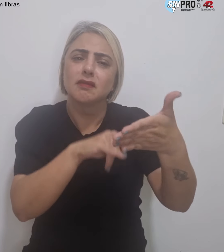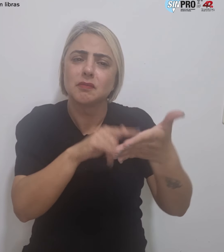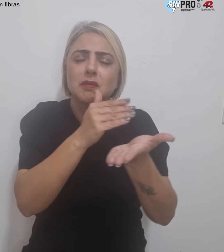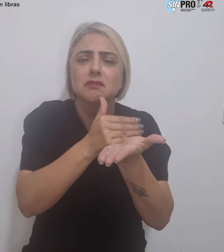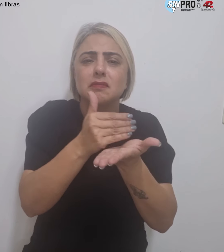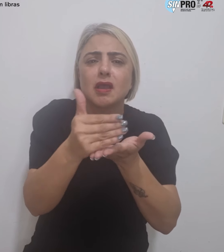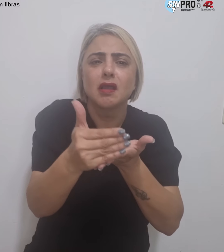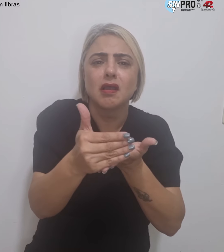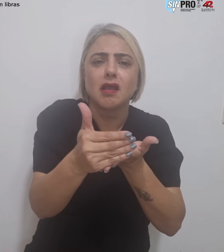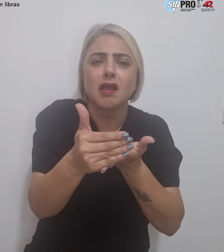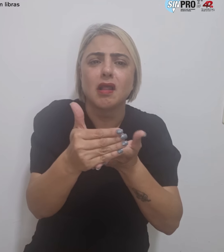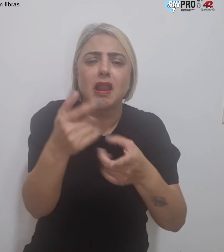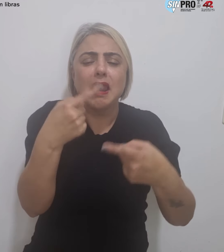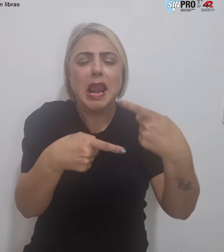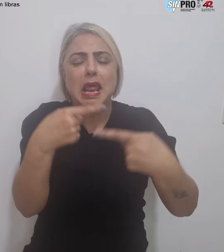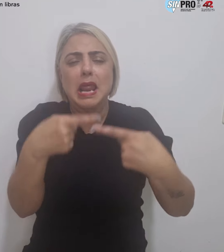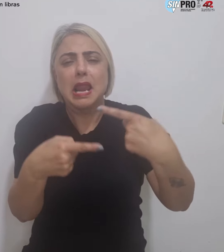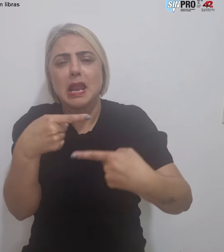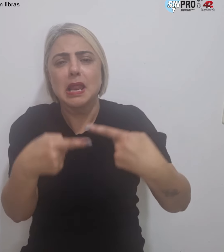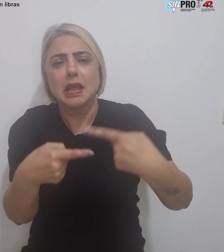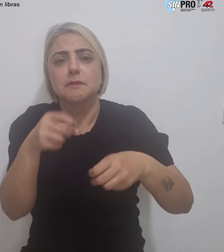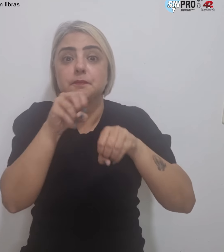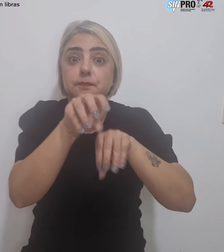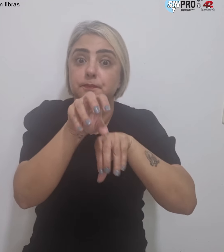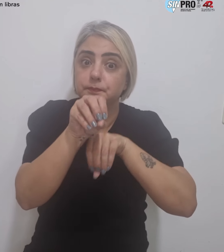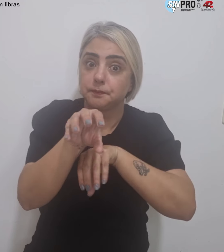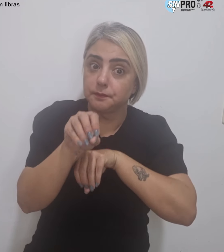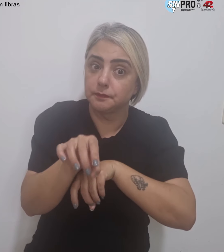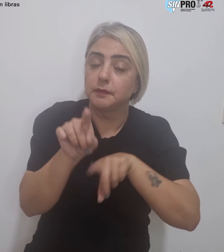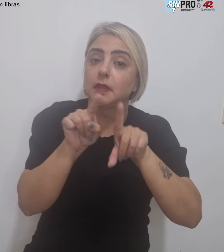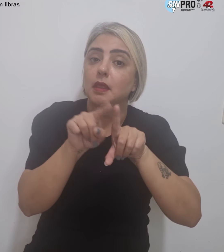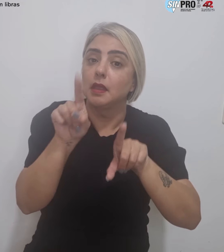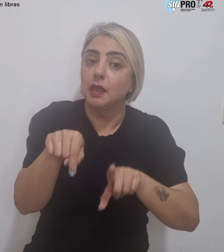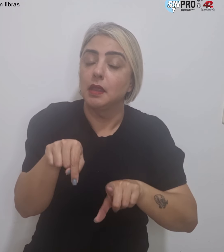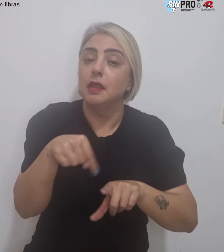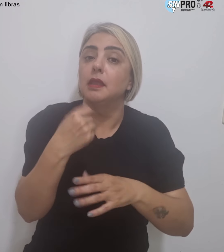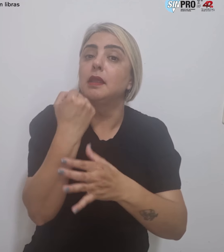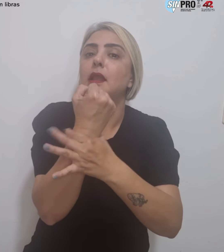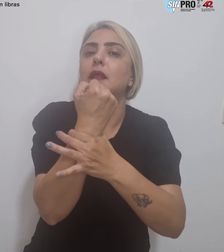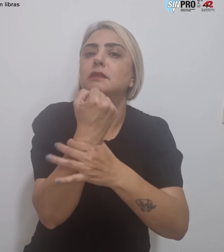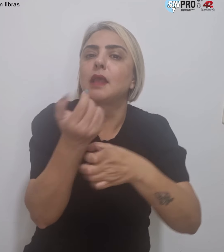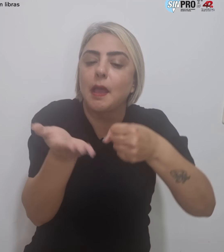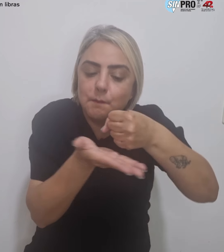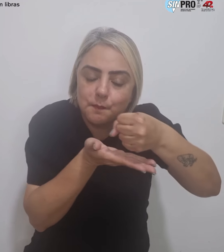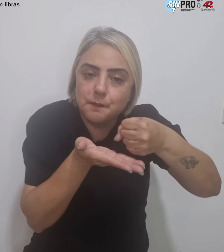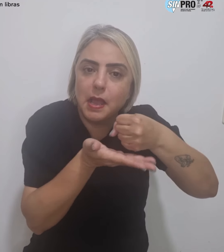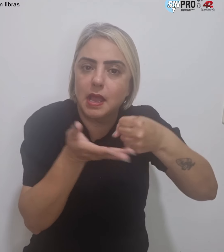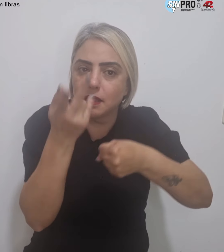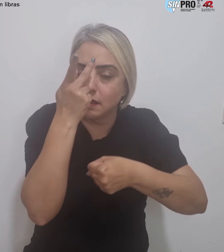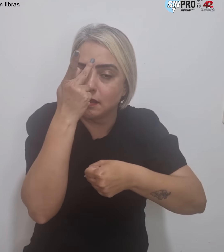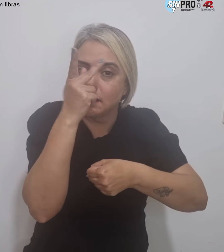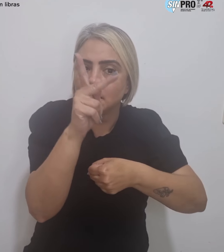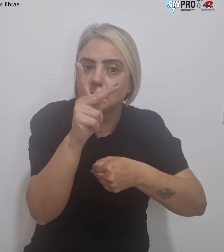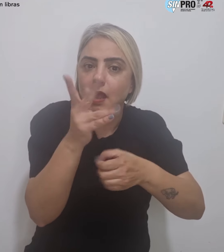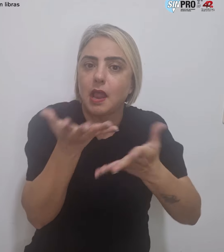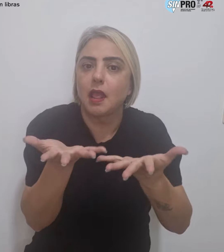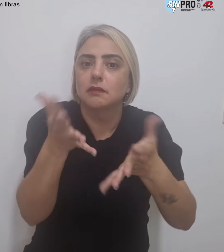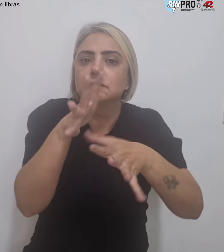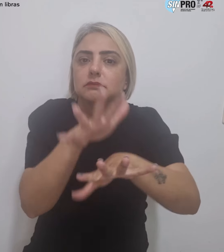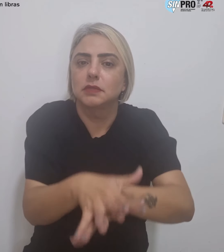de um amplo debate na educação e que estabeleceu as bases para a integração curricular